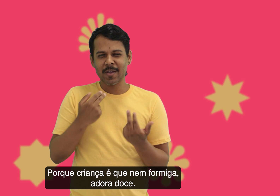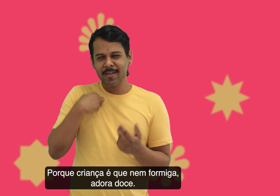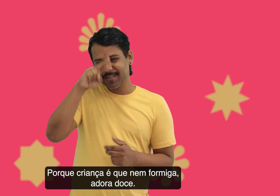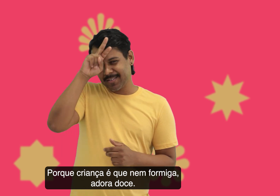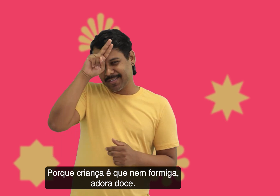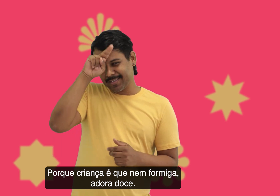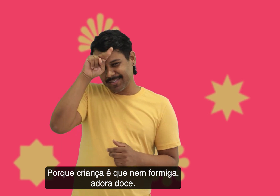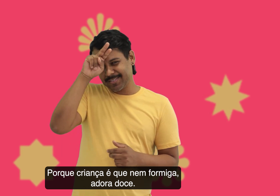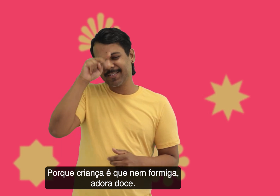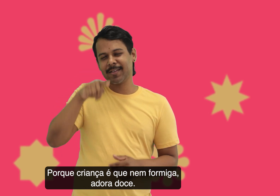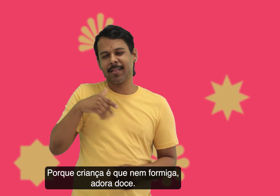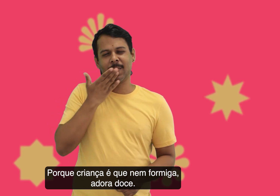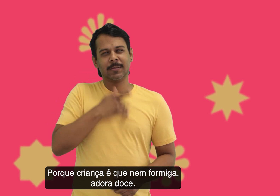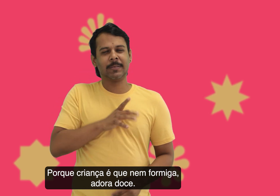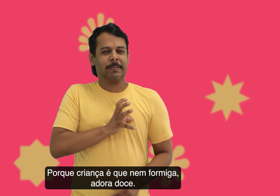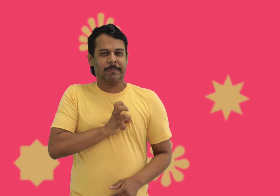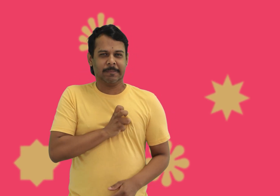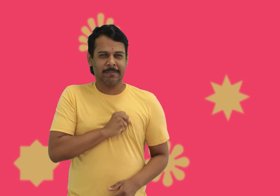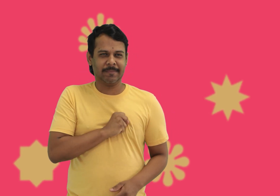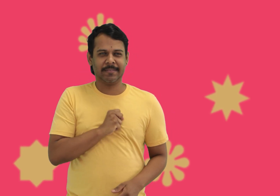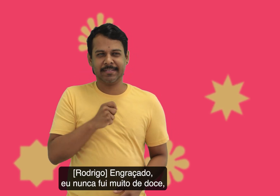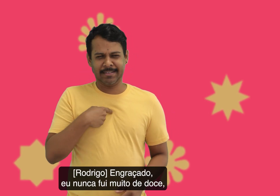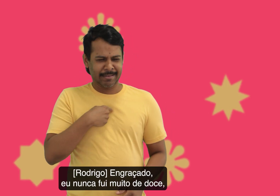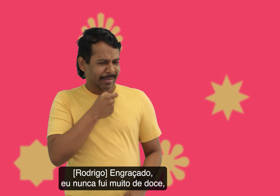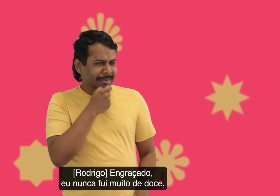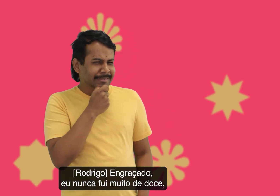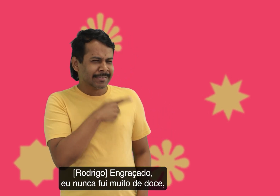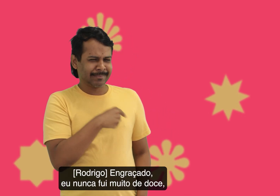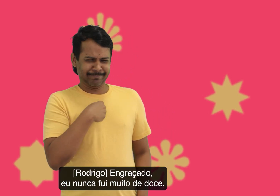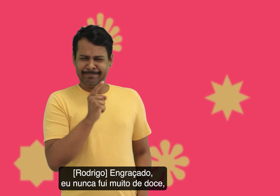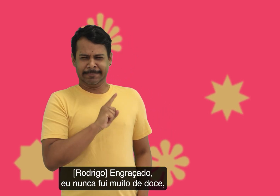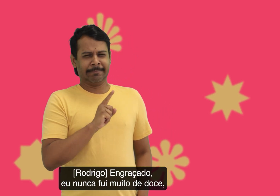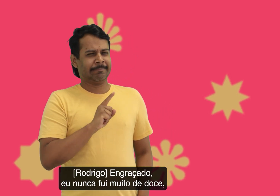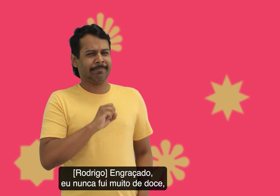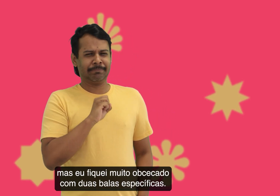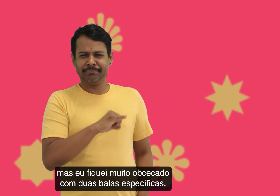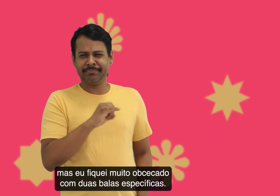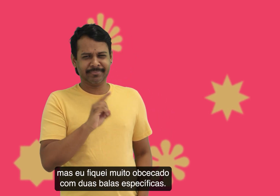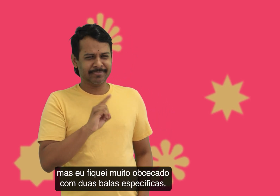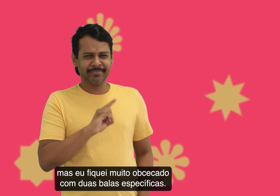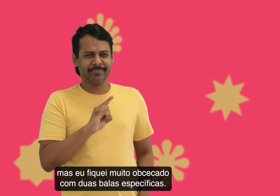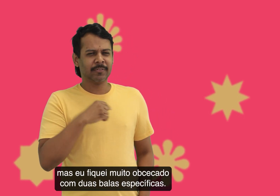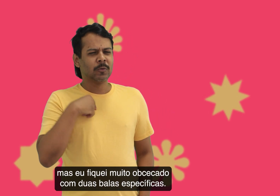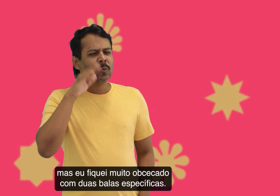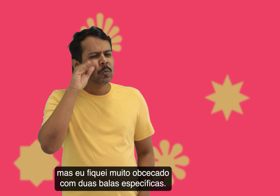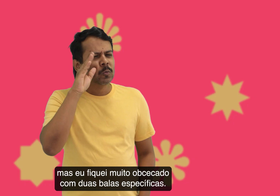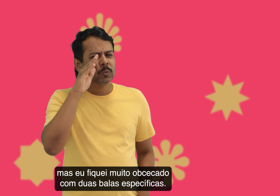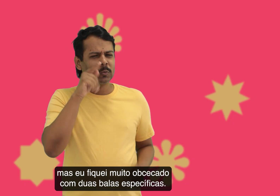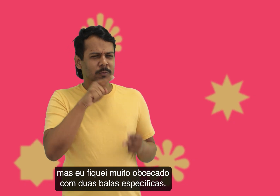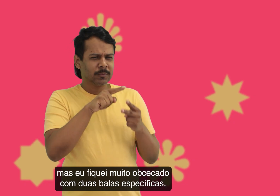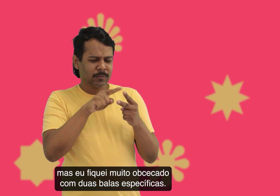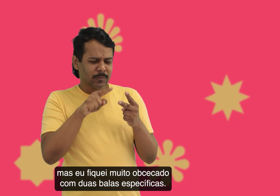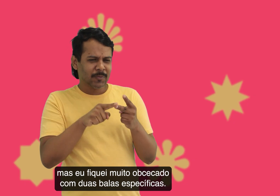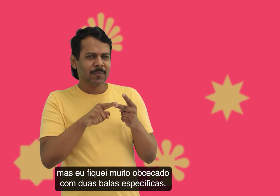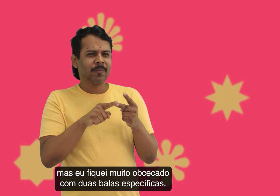que nem formiga. Adora doce. Engraçado, eu nunca fui muito de doce, mas eu fiquei muito obcecado com duas